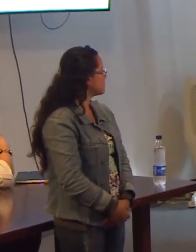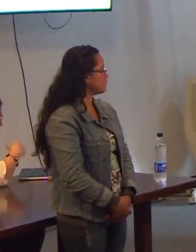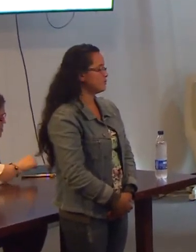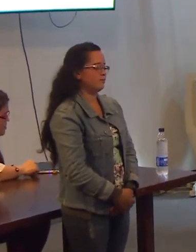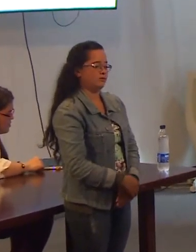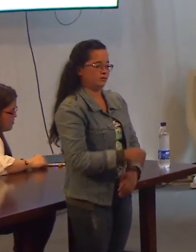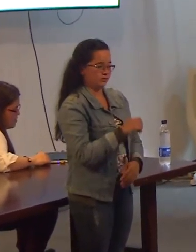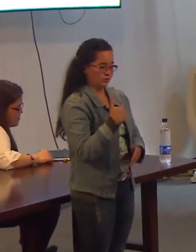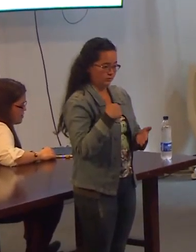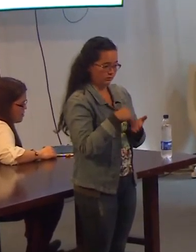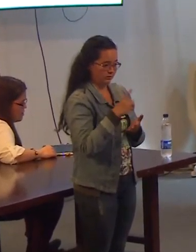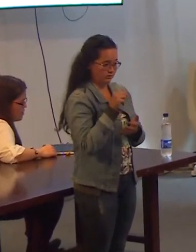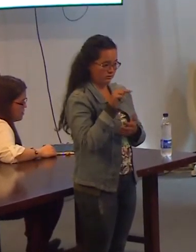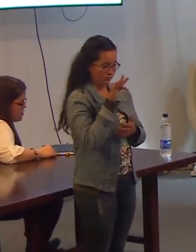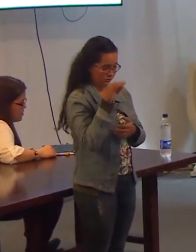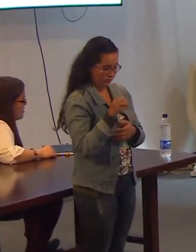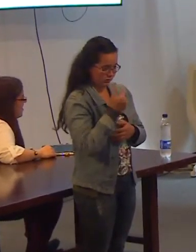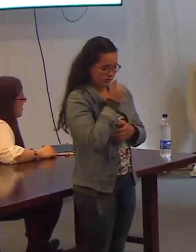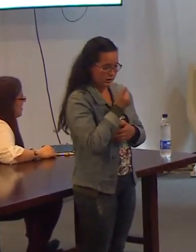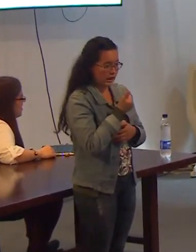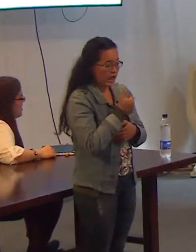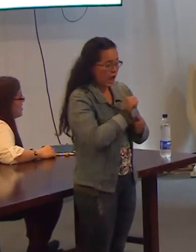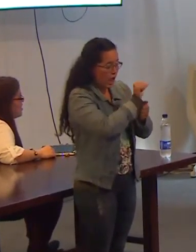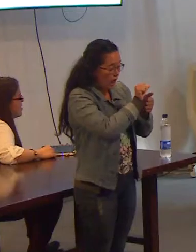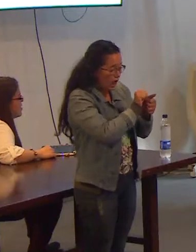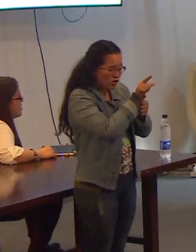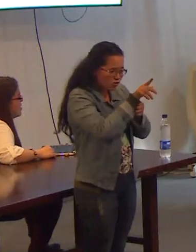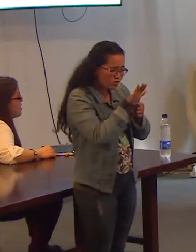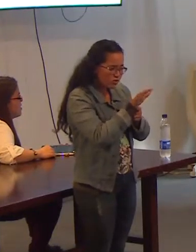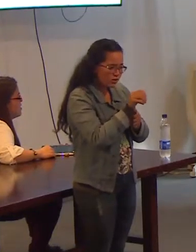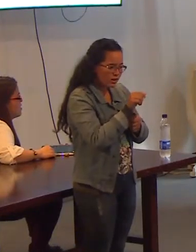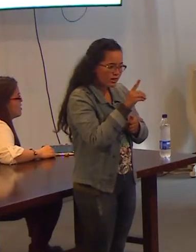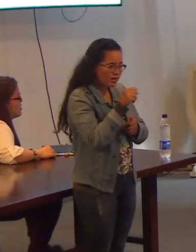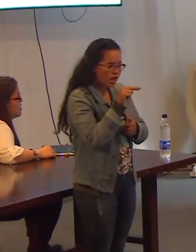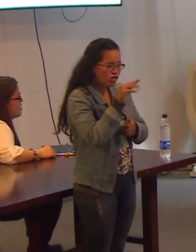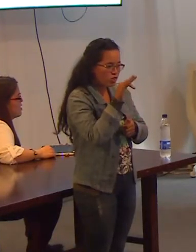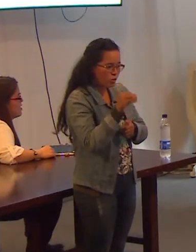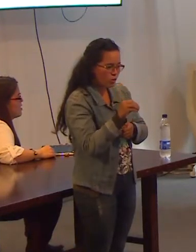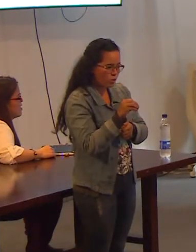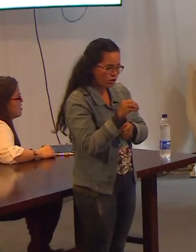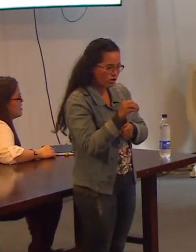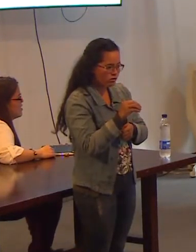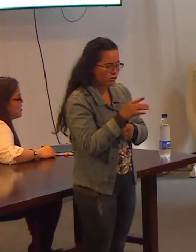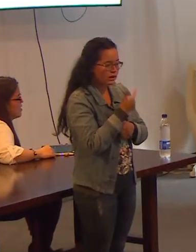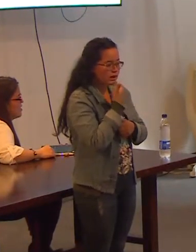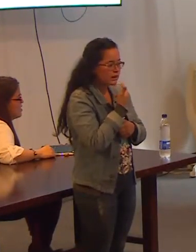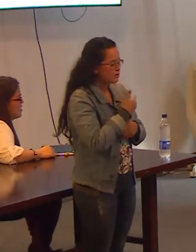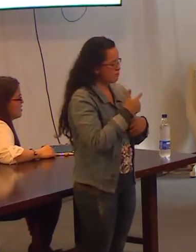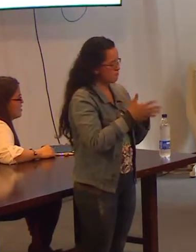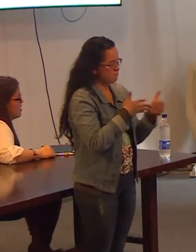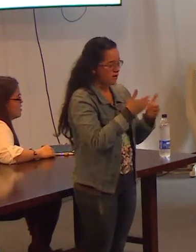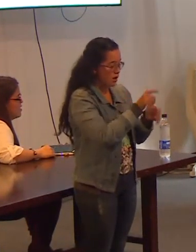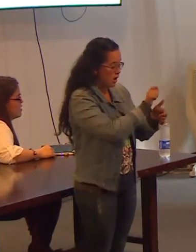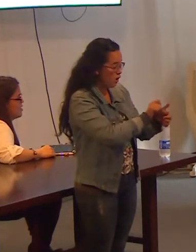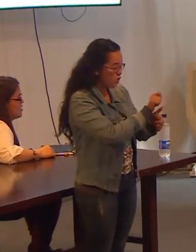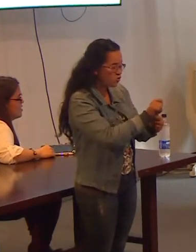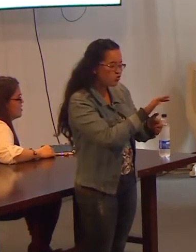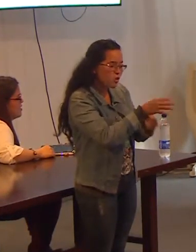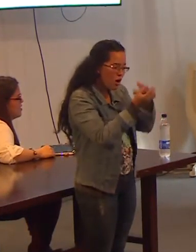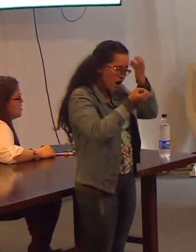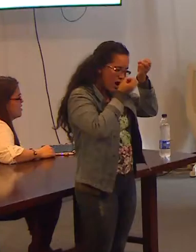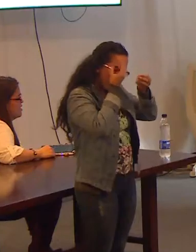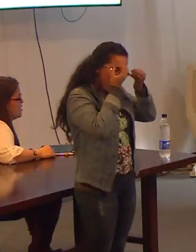Dando dice que cada creación que hace un sujeto es propia y es única, así la repita varias veces. Cada vez